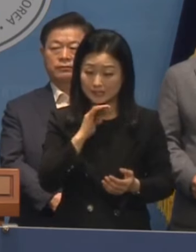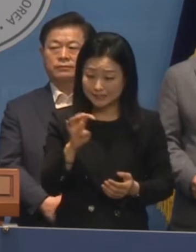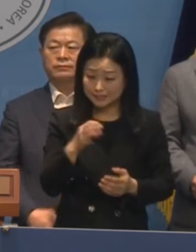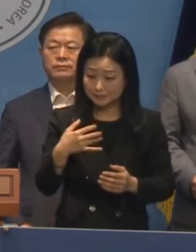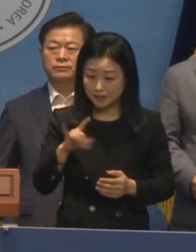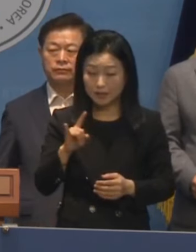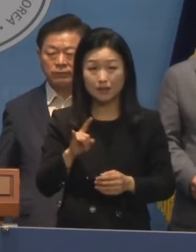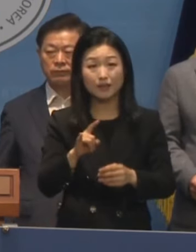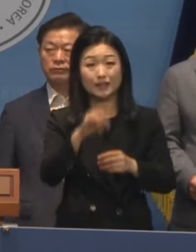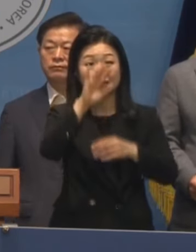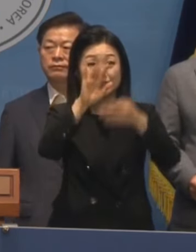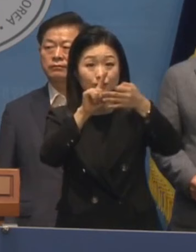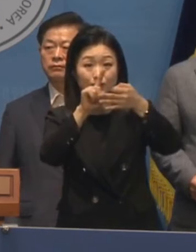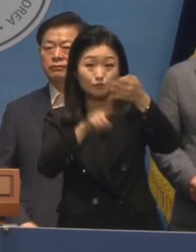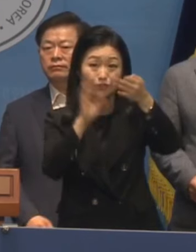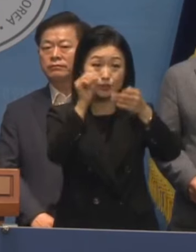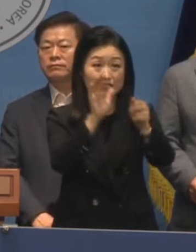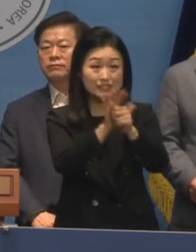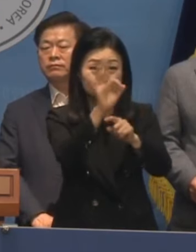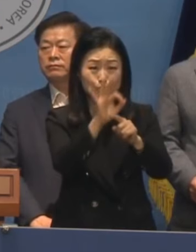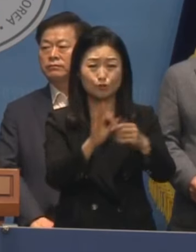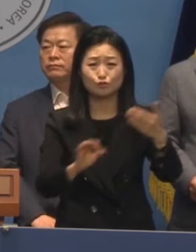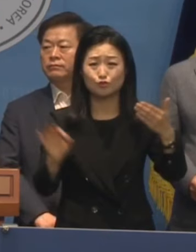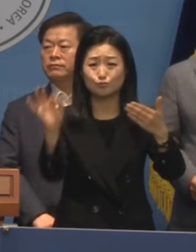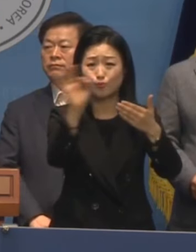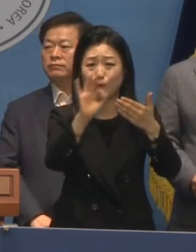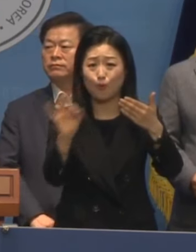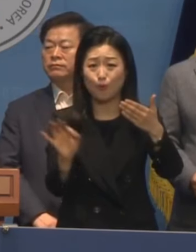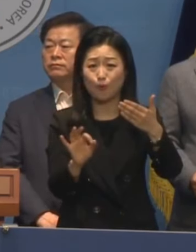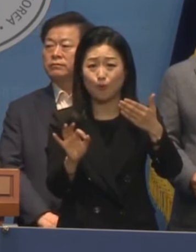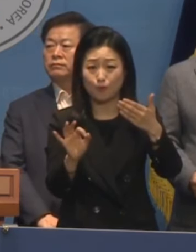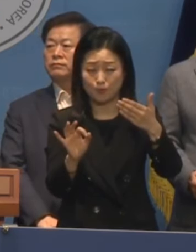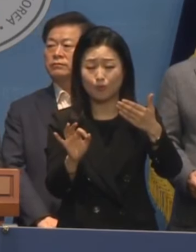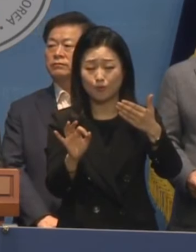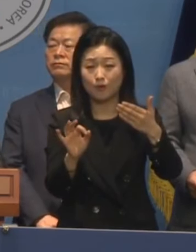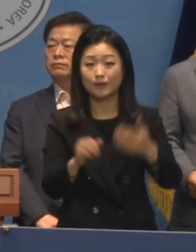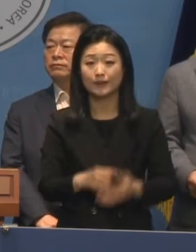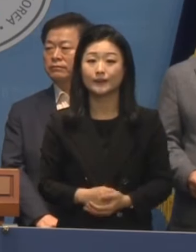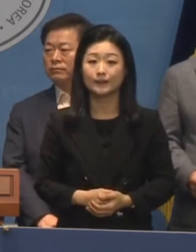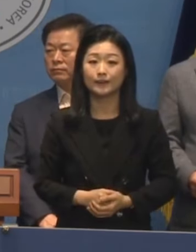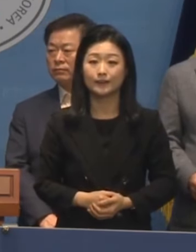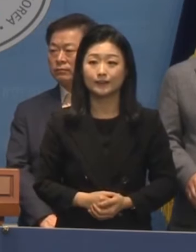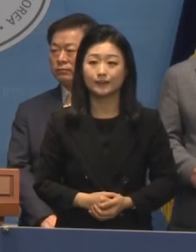아는 사실이이 모든 시대 상황을 보여주고 있습니다